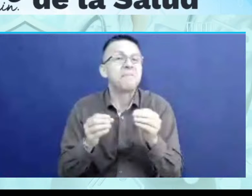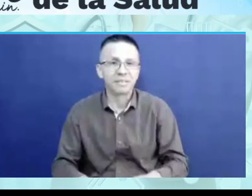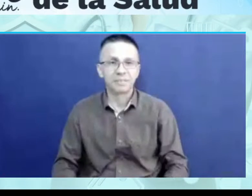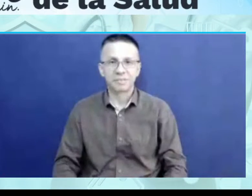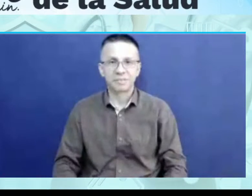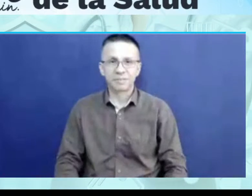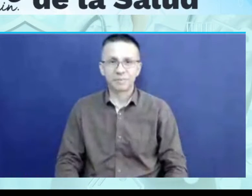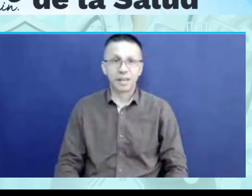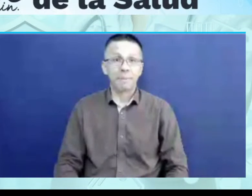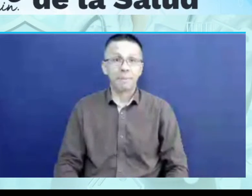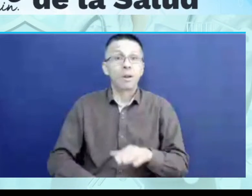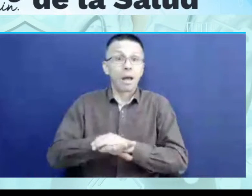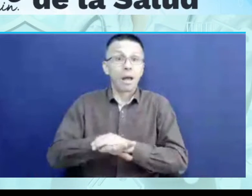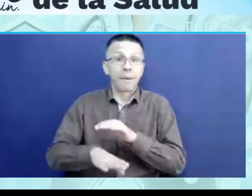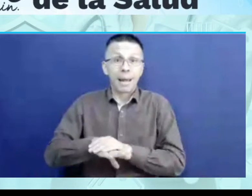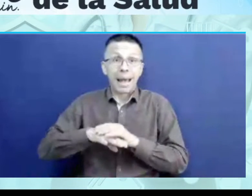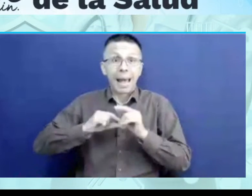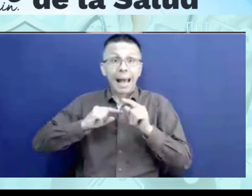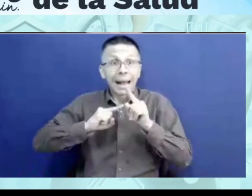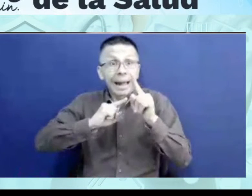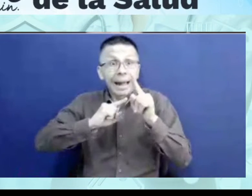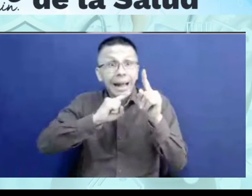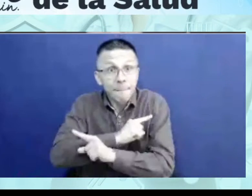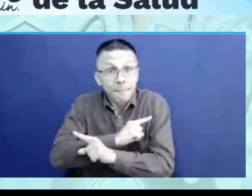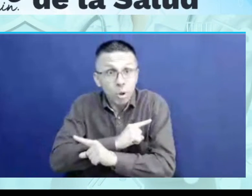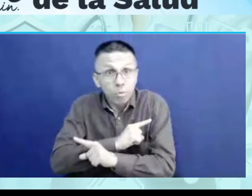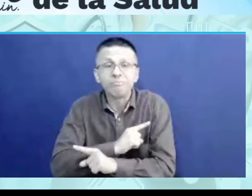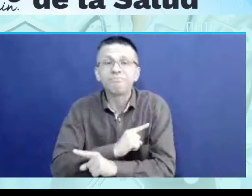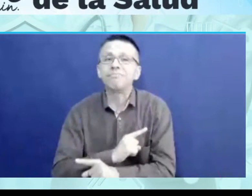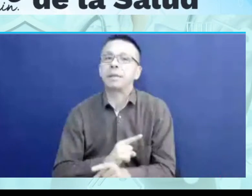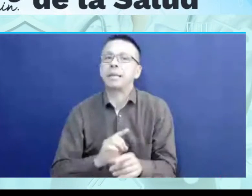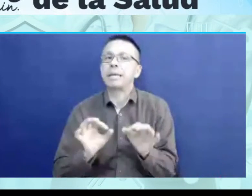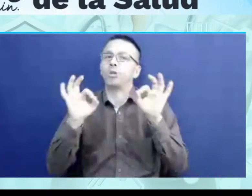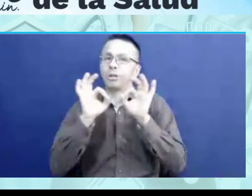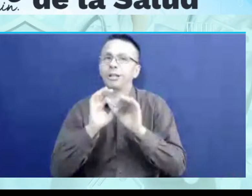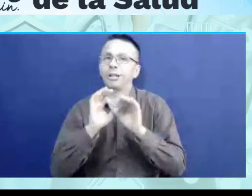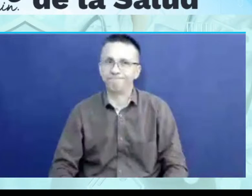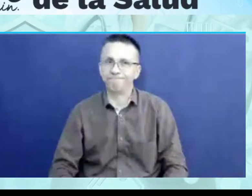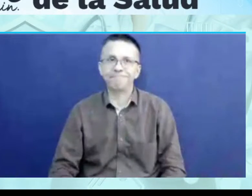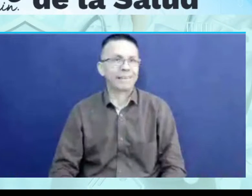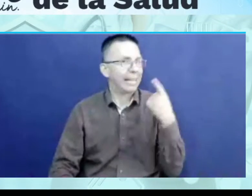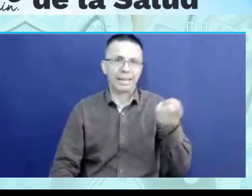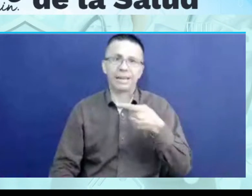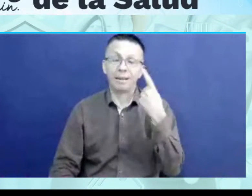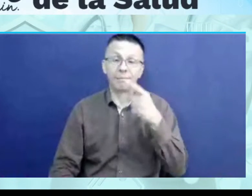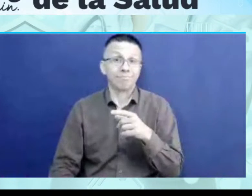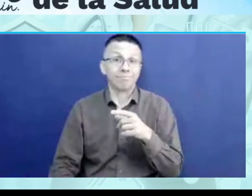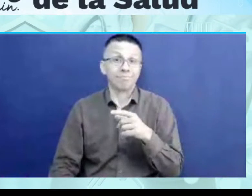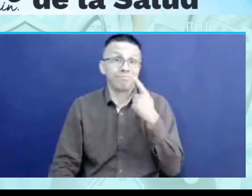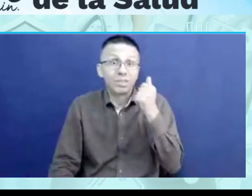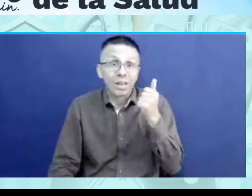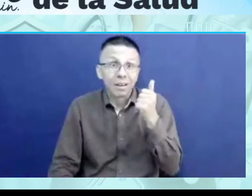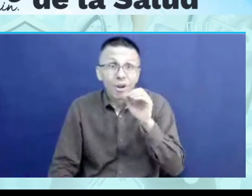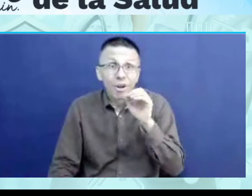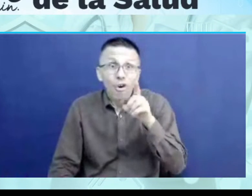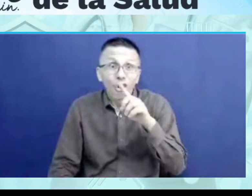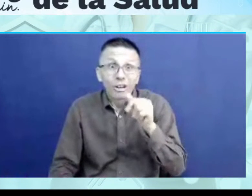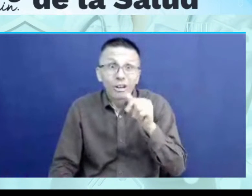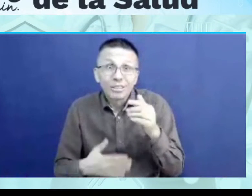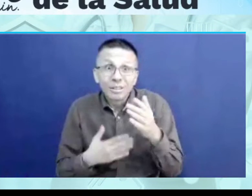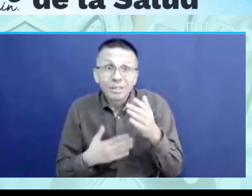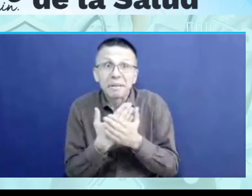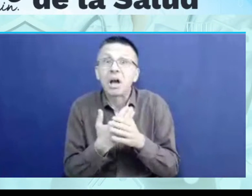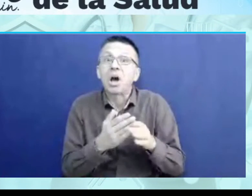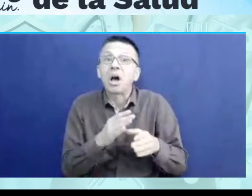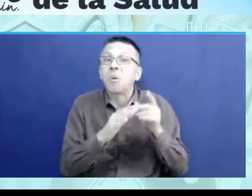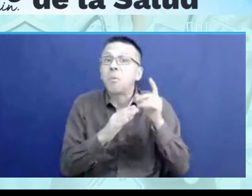los cambios en la vida son importantísimos. Y qué rico que Oscar esté en ese lado para que nos siga ayudando también